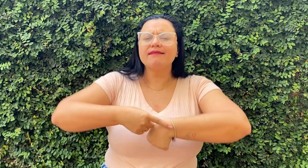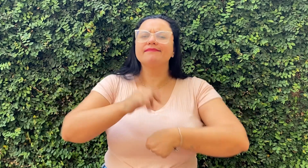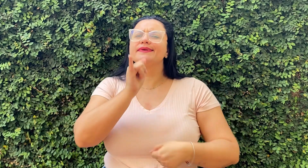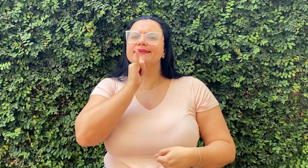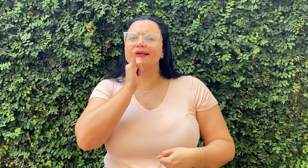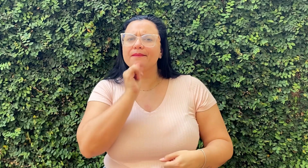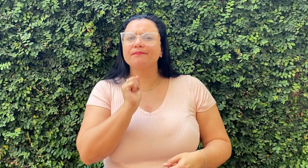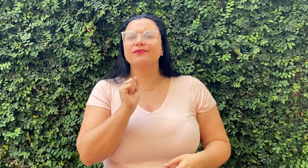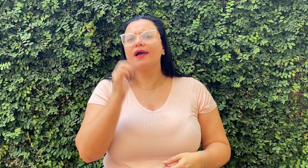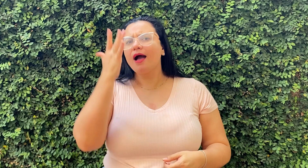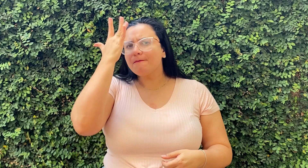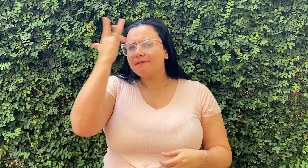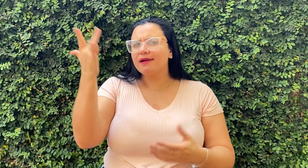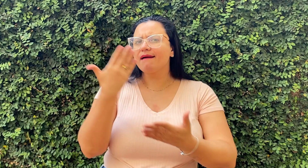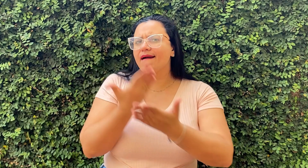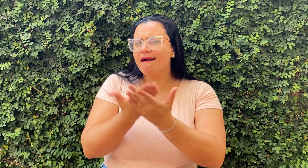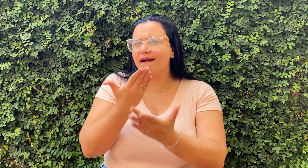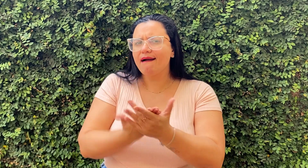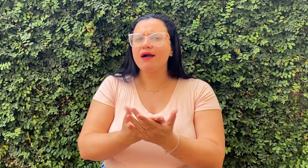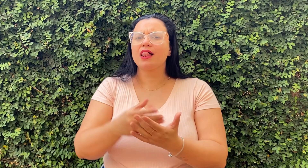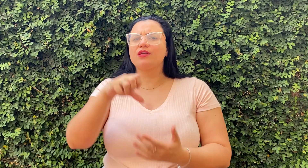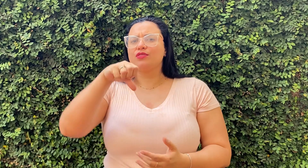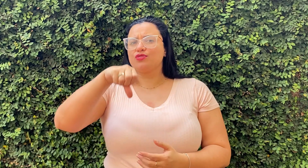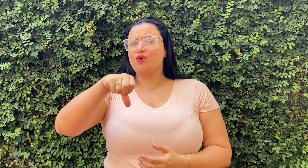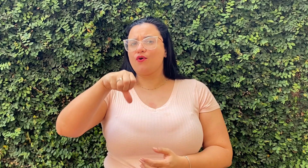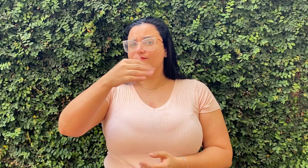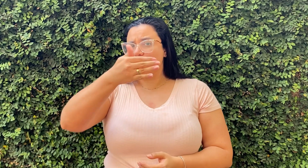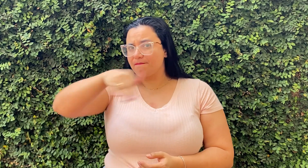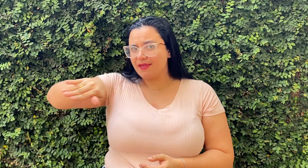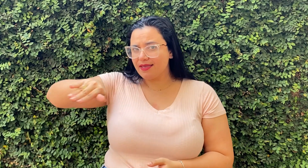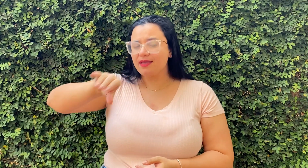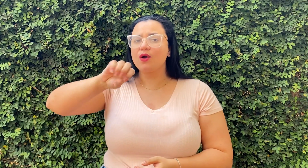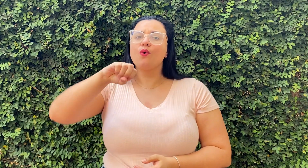horário. Amanhã a aula será 9h30.